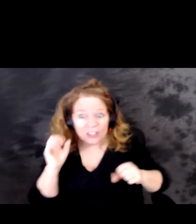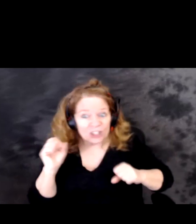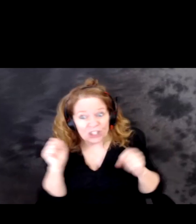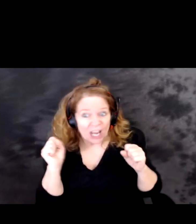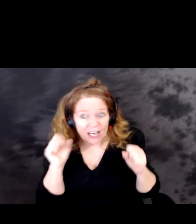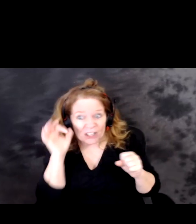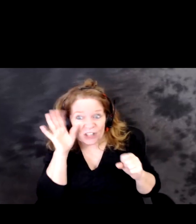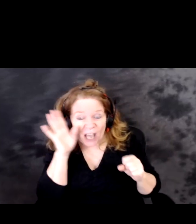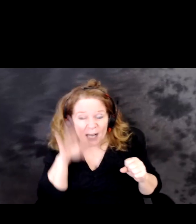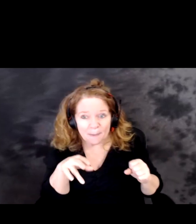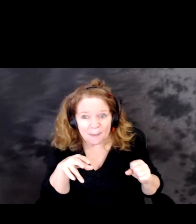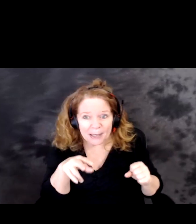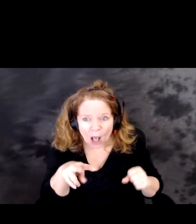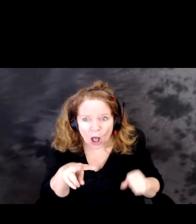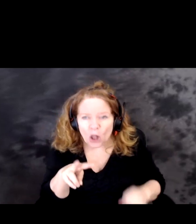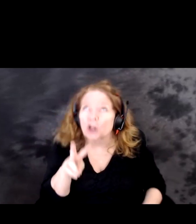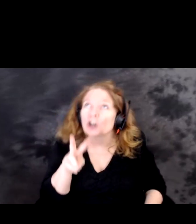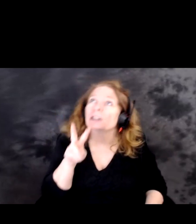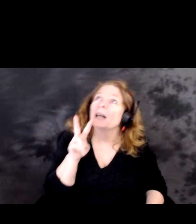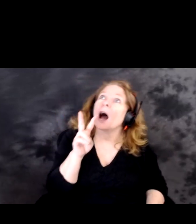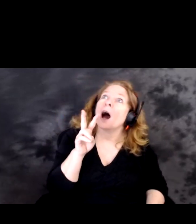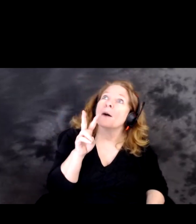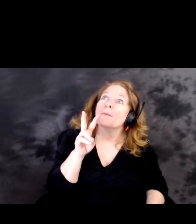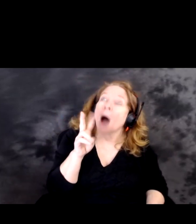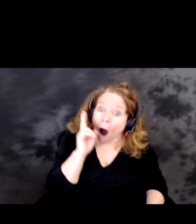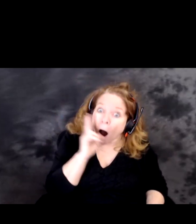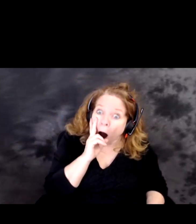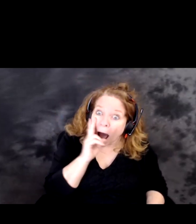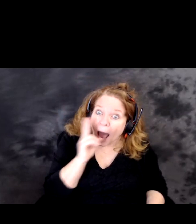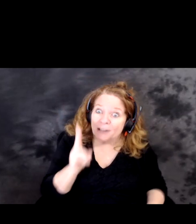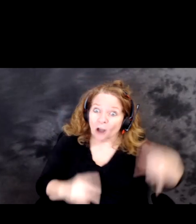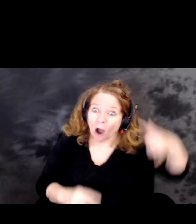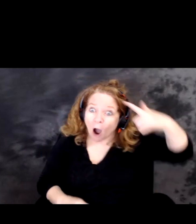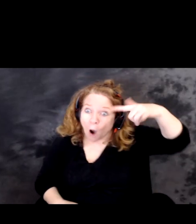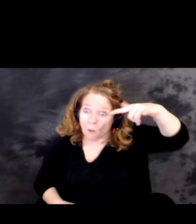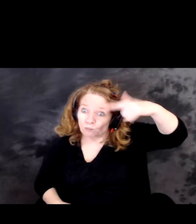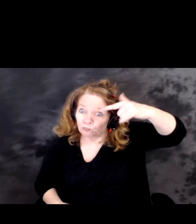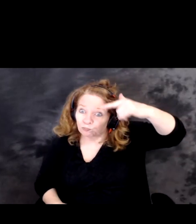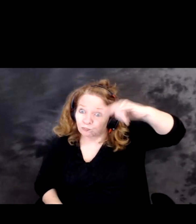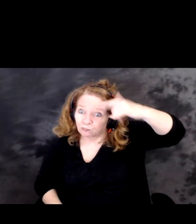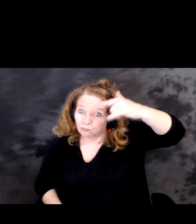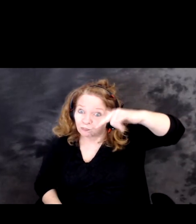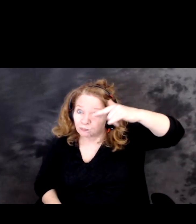la abeja Shaky Shake miró hacia el cielo y vio el avión.